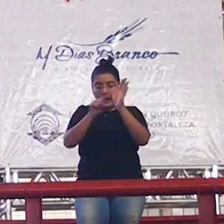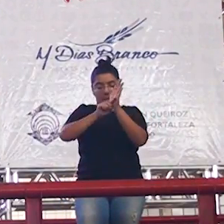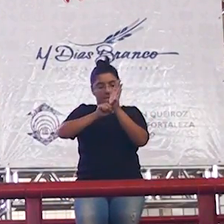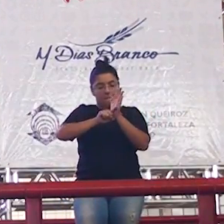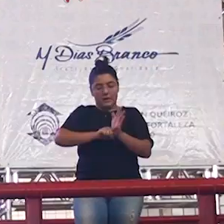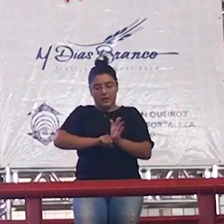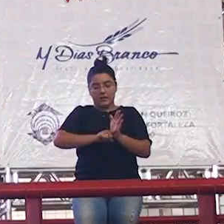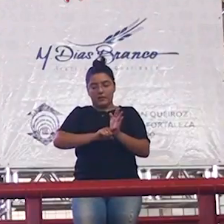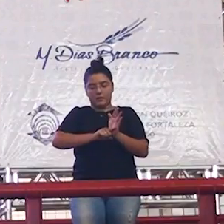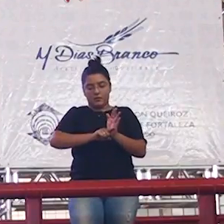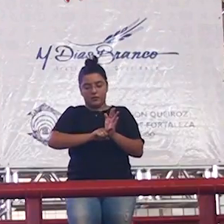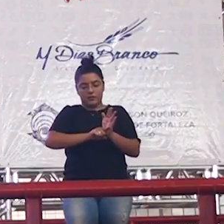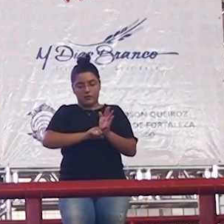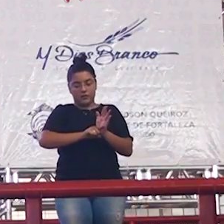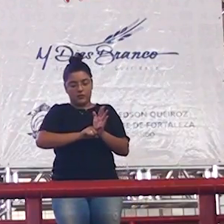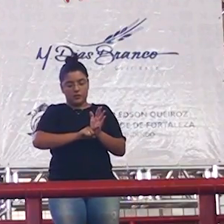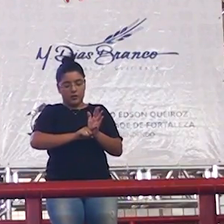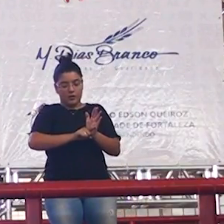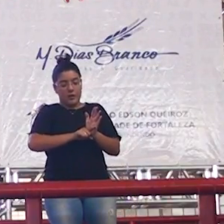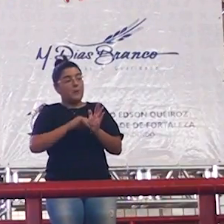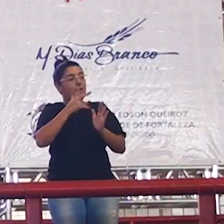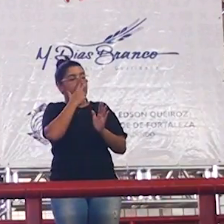menos a área do triângulo.